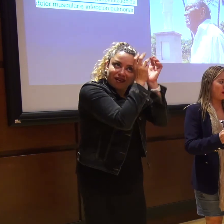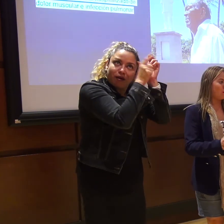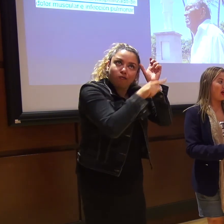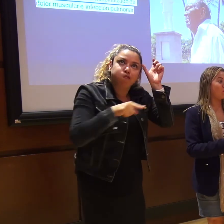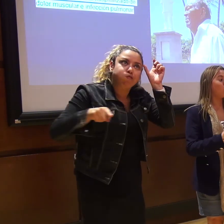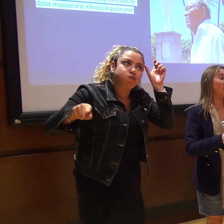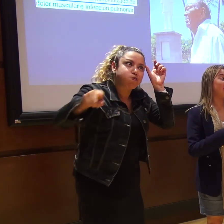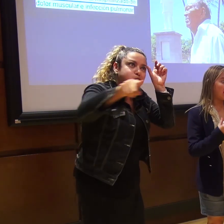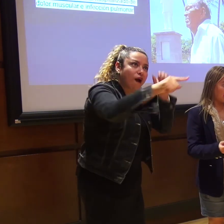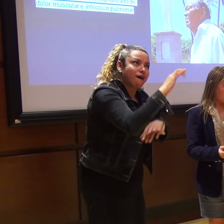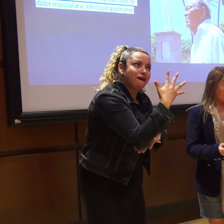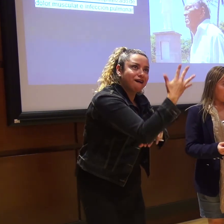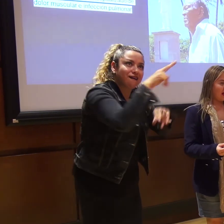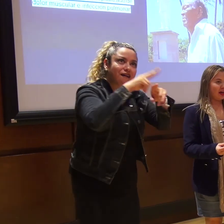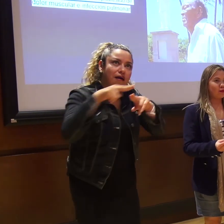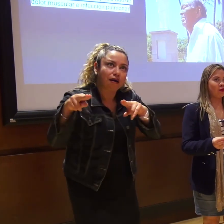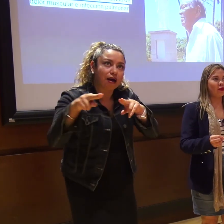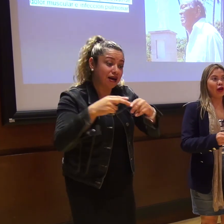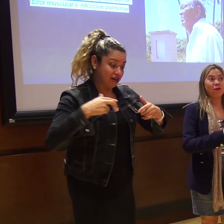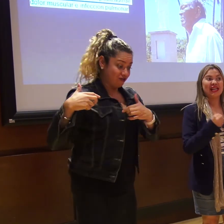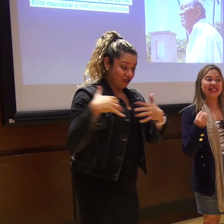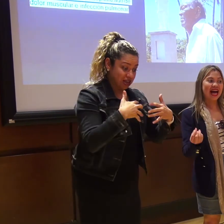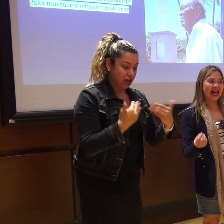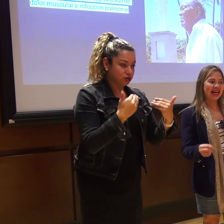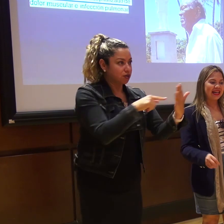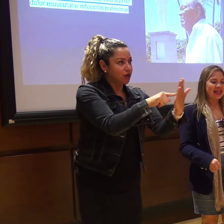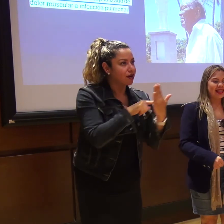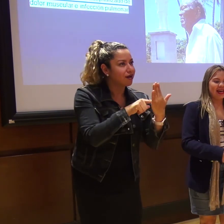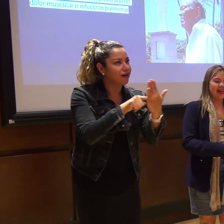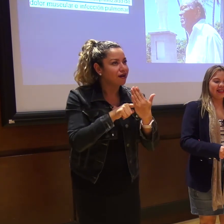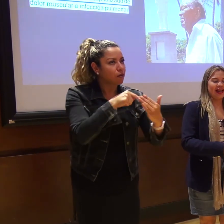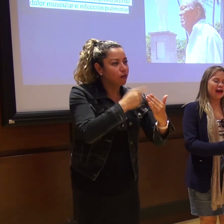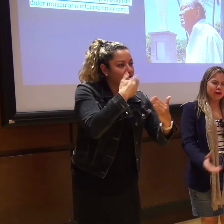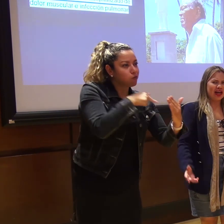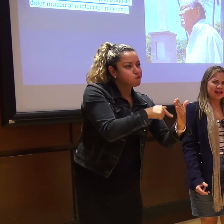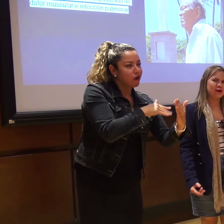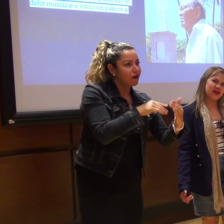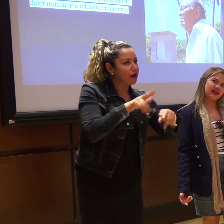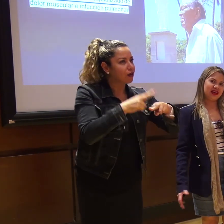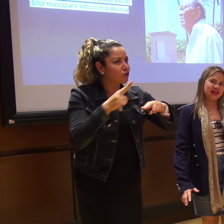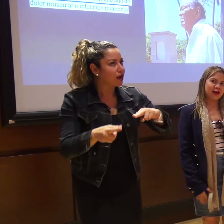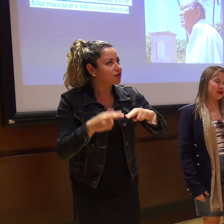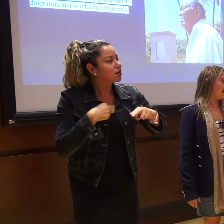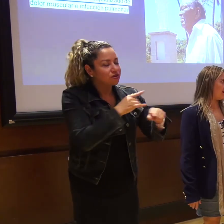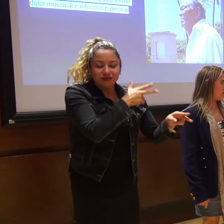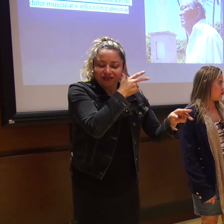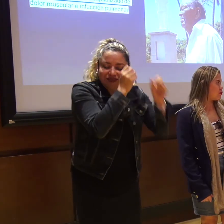nos va dando una idea como de los paisajes, de la naturaleza. Entonces creo que es una